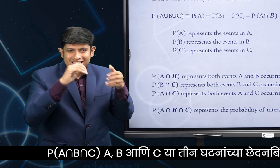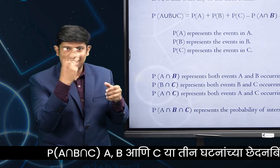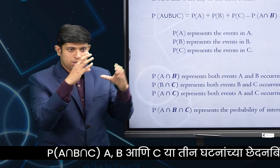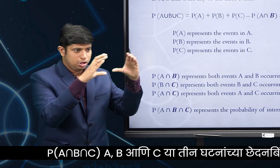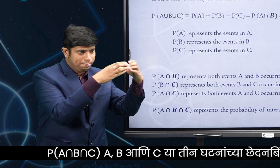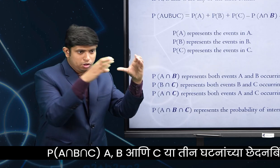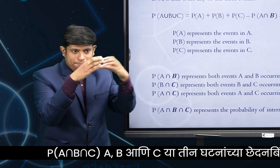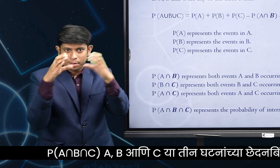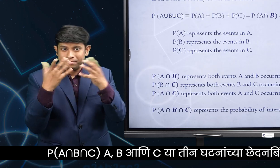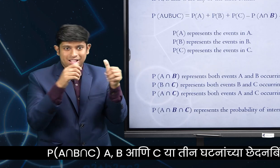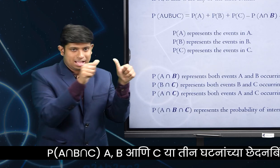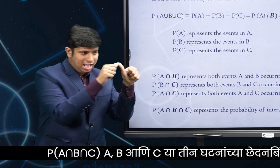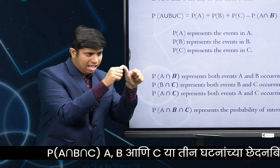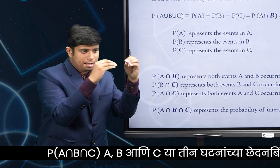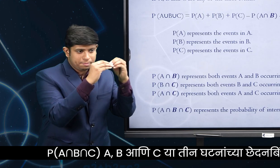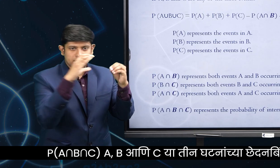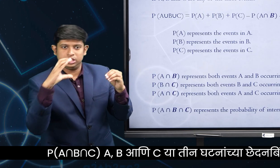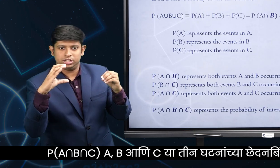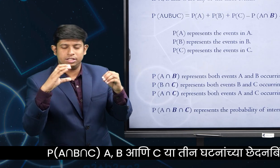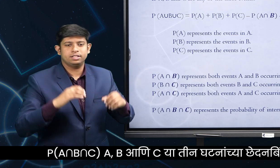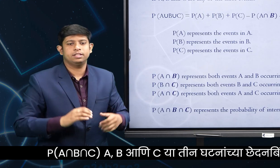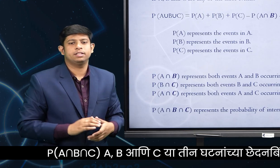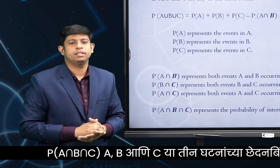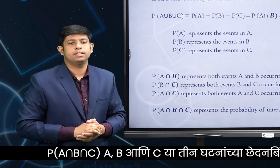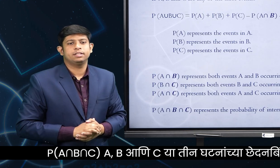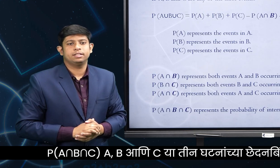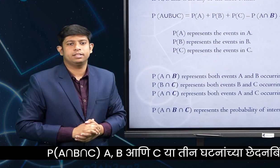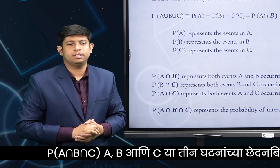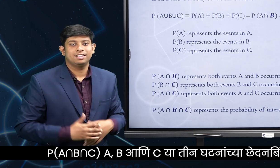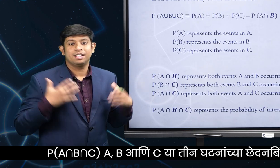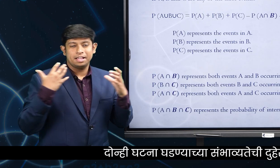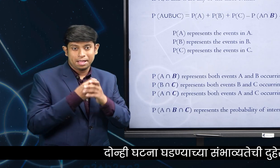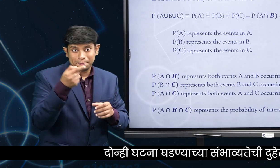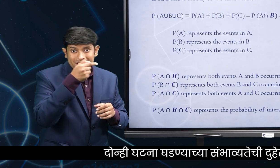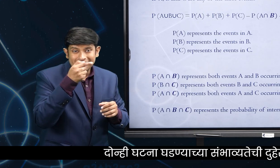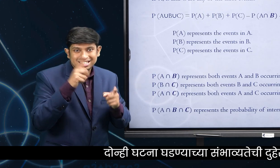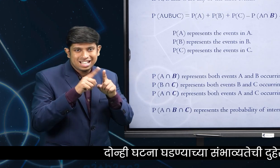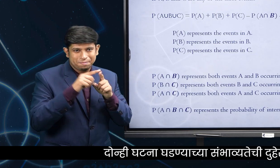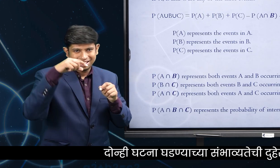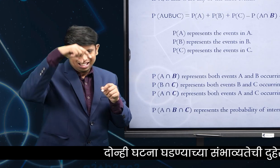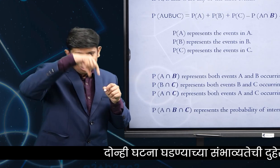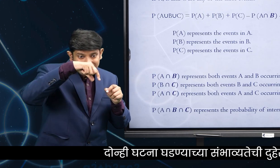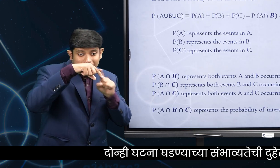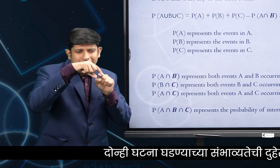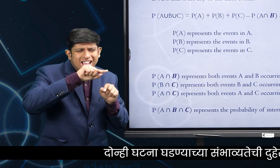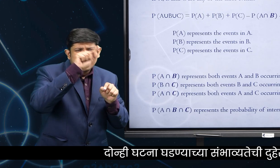आणि C या तीन घटनांच्या छेदनबिंदूंची संभाव्यता दर्शवते. दोन्ही घटना घडण्याच्या संभाव्यतेची